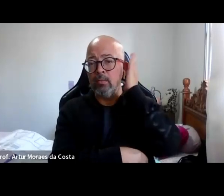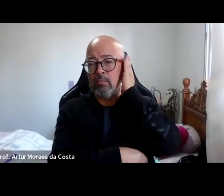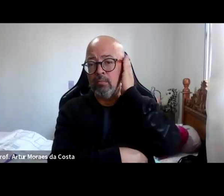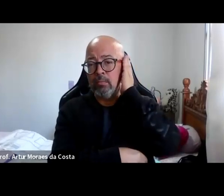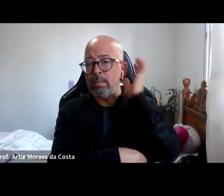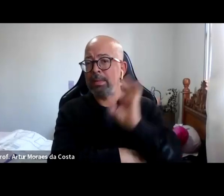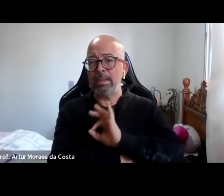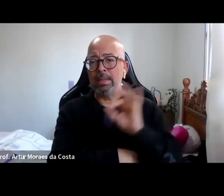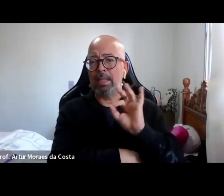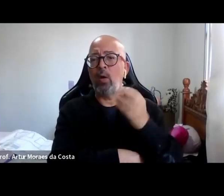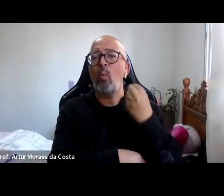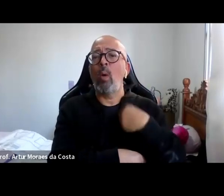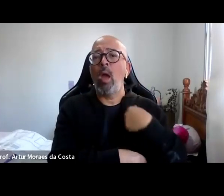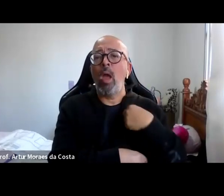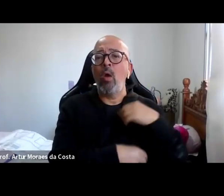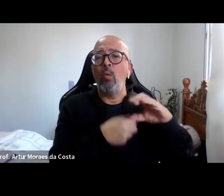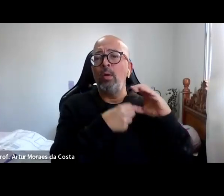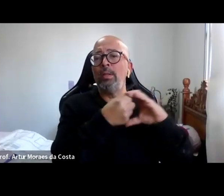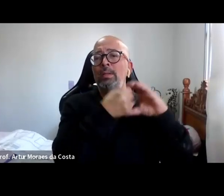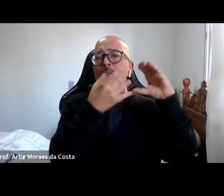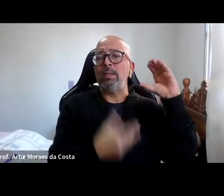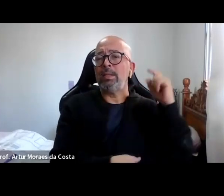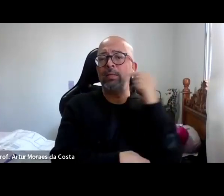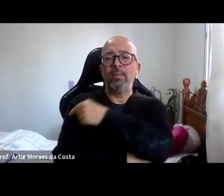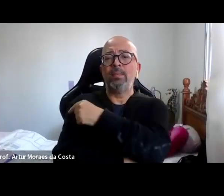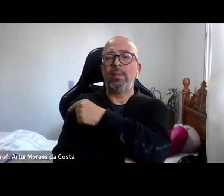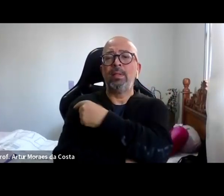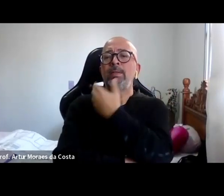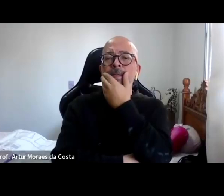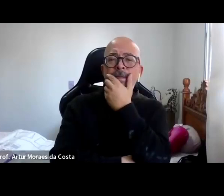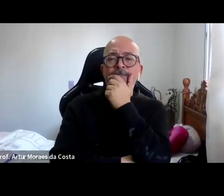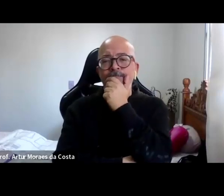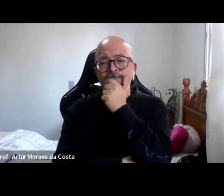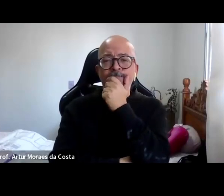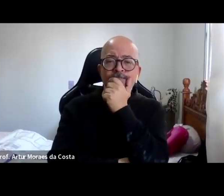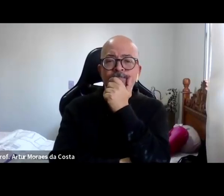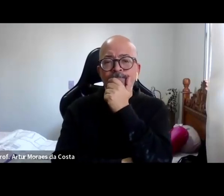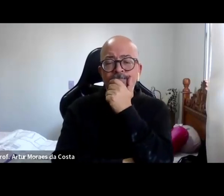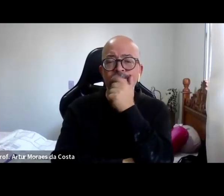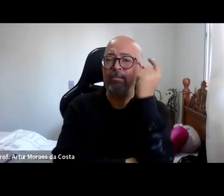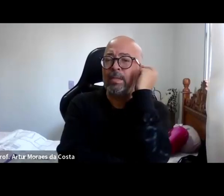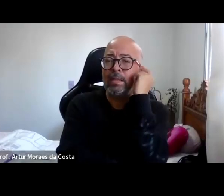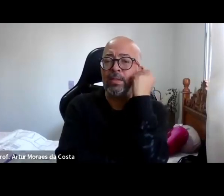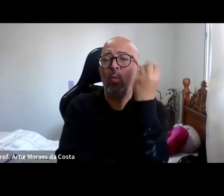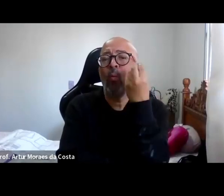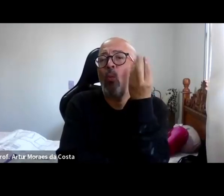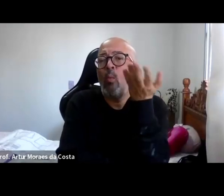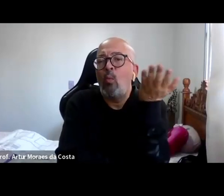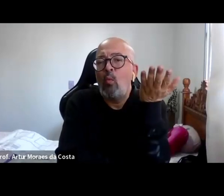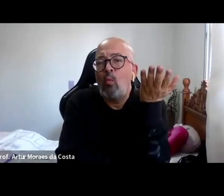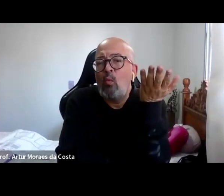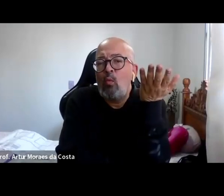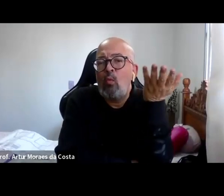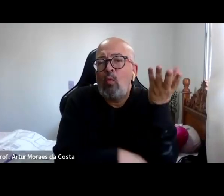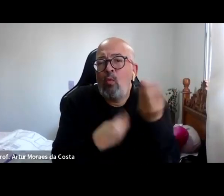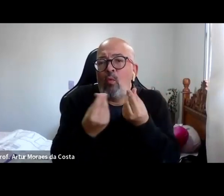ahí ante la magnífica Torre e ifel la hemos visto en fotografías la hemos visto en